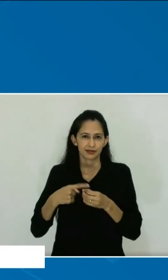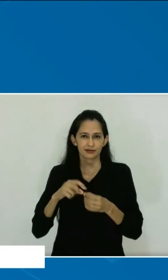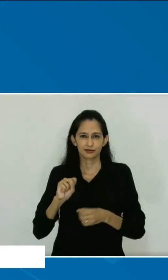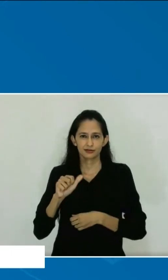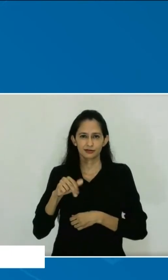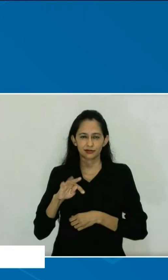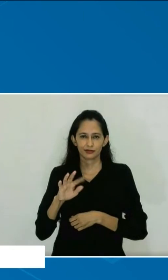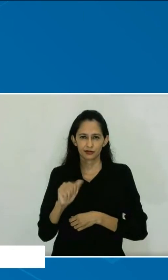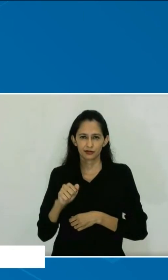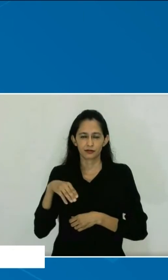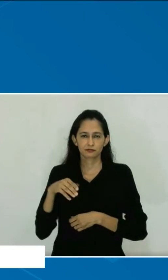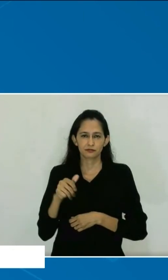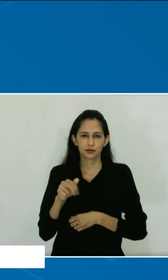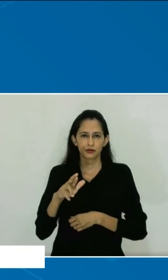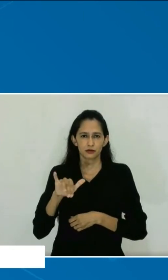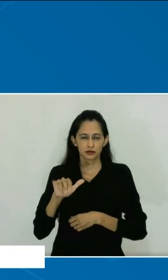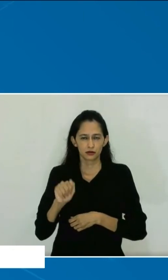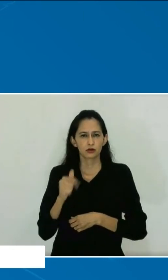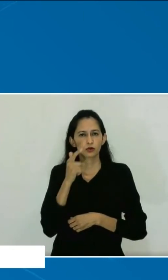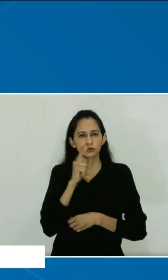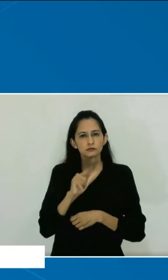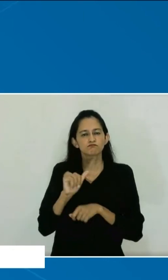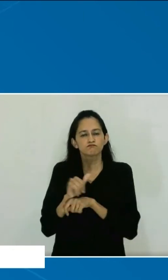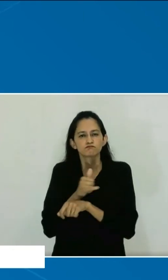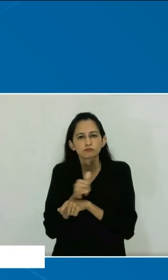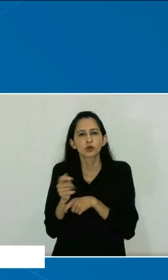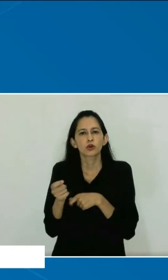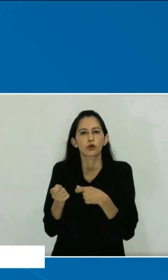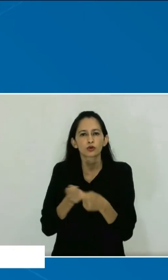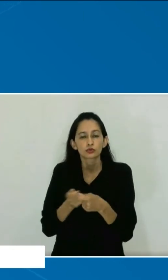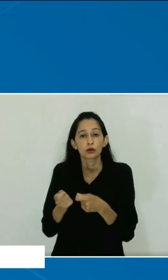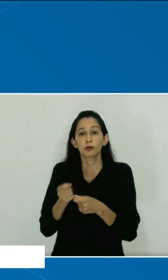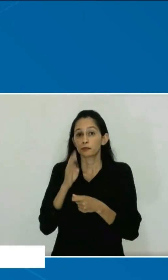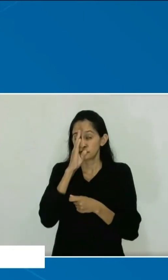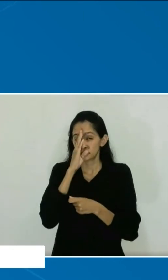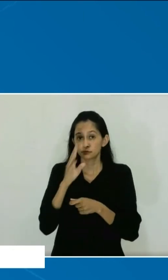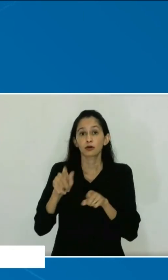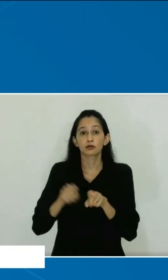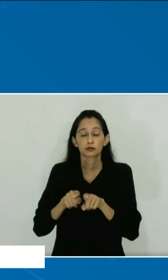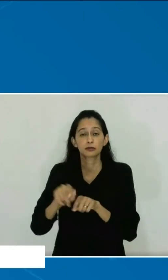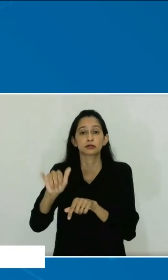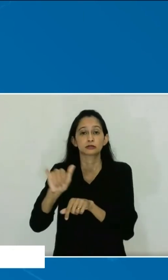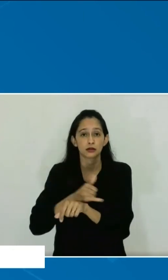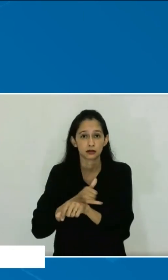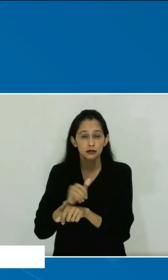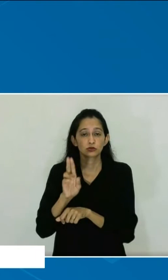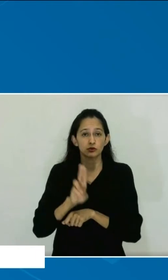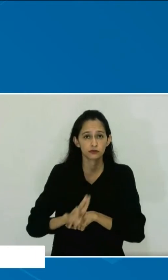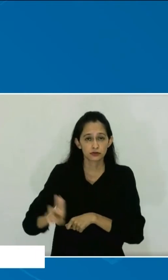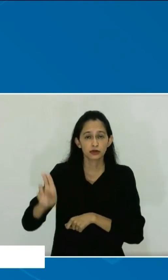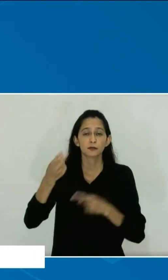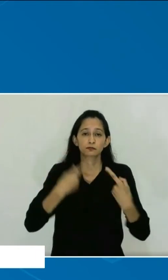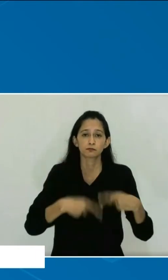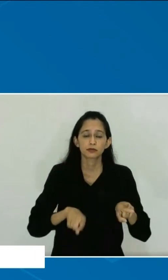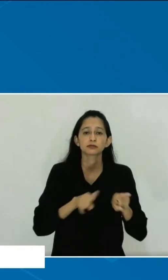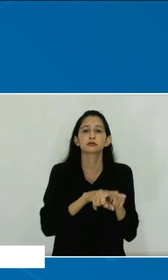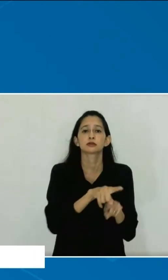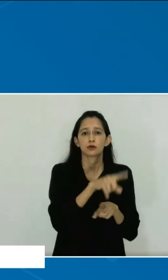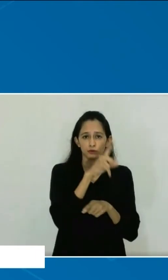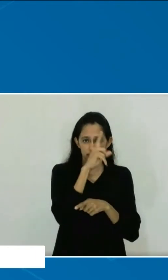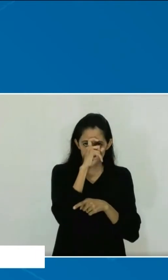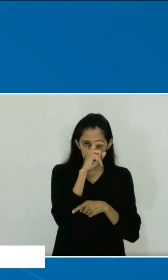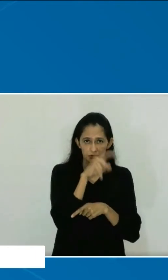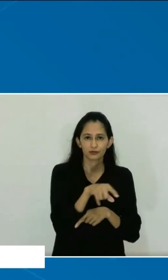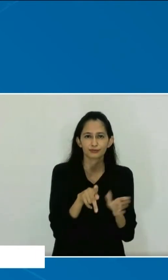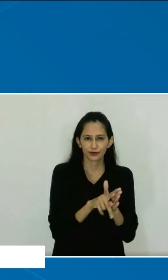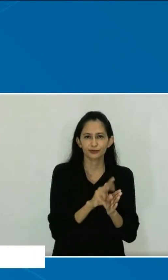de todas as ações que foram desenvolvidas, mas a estratégia que a universidade desenvolveu junto ao Hospital Universitário, de realização